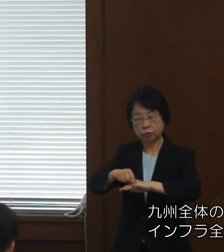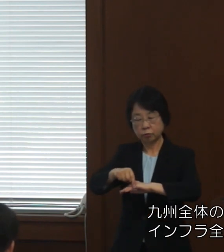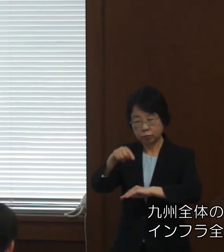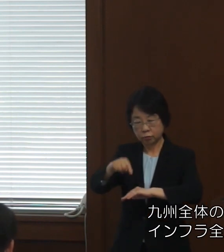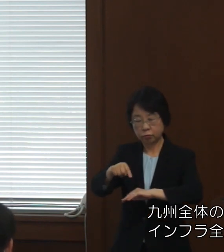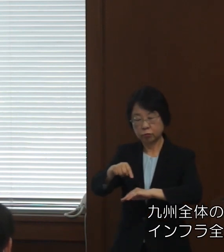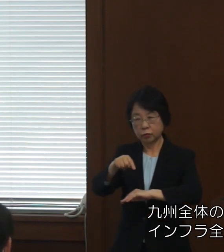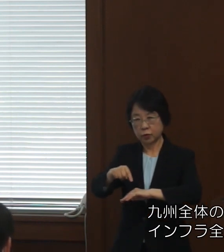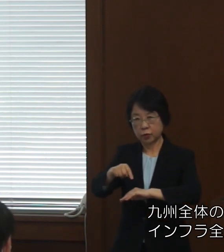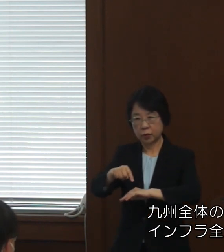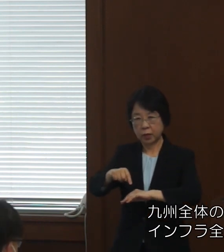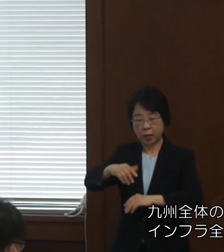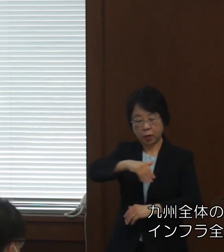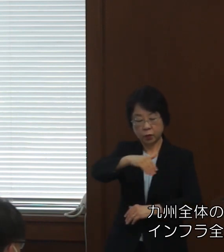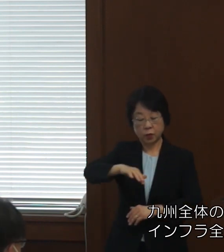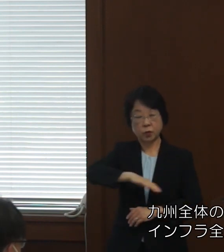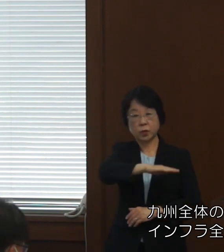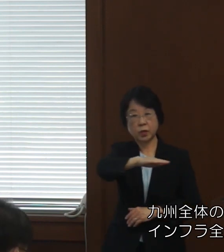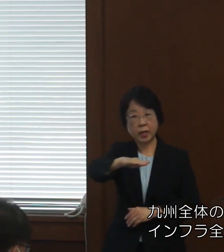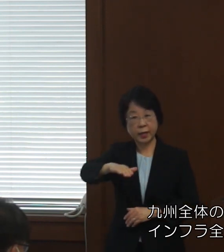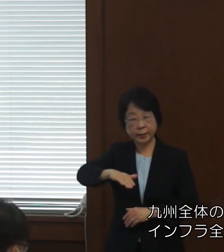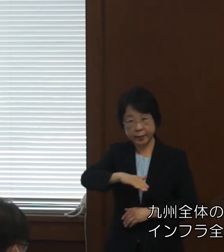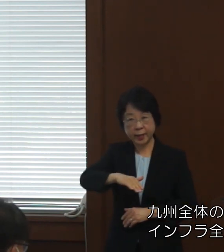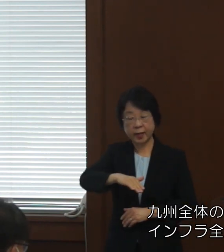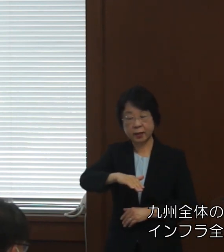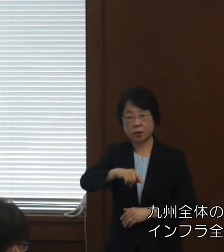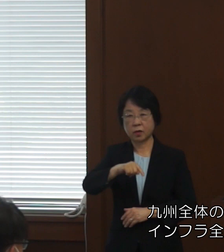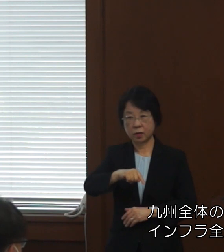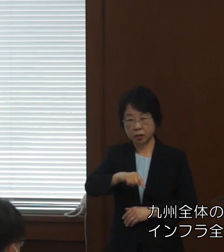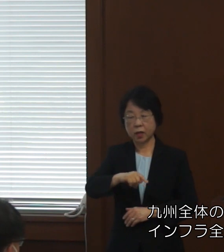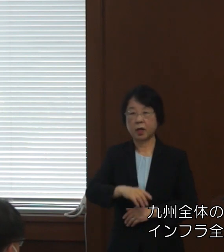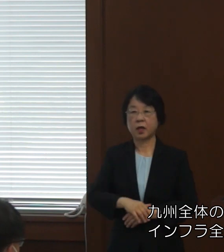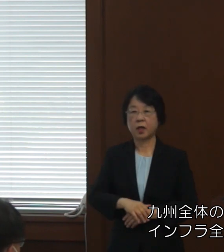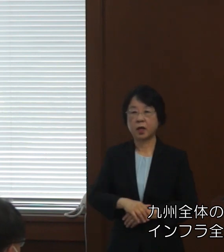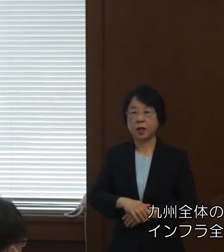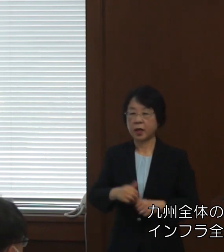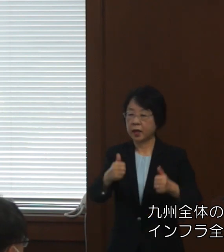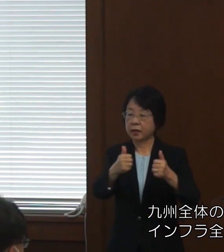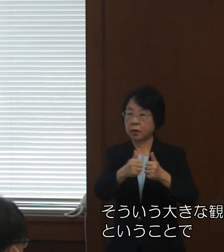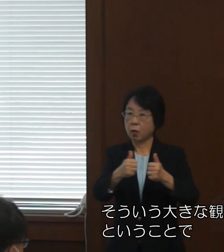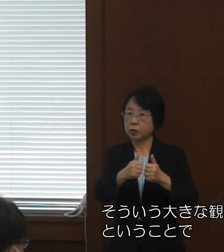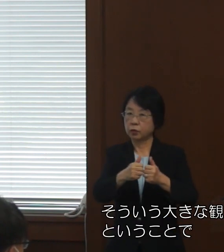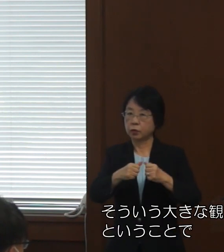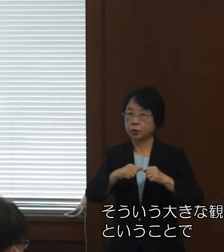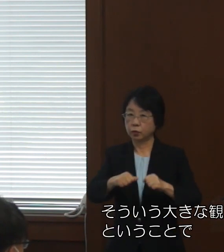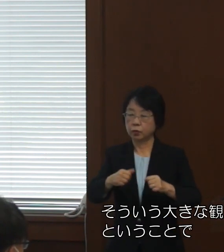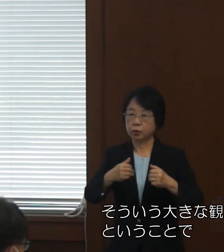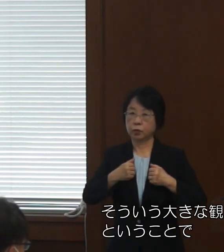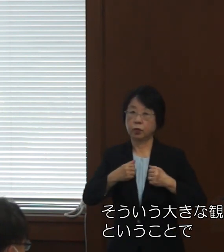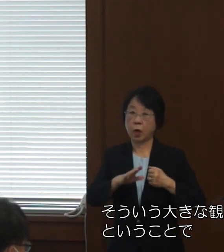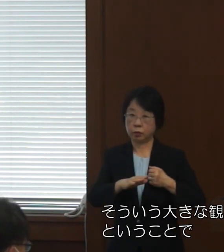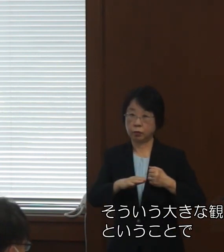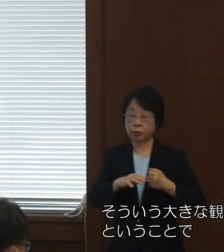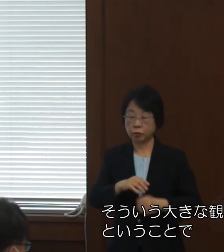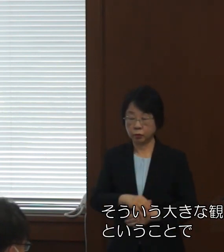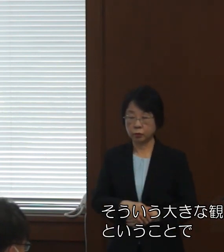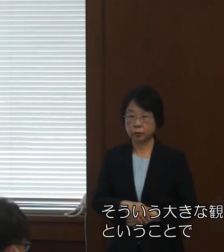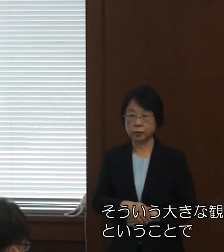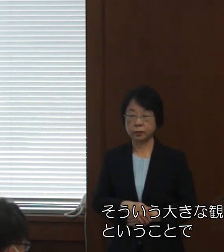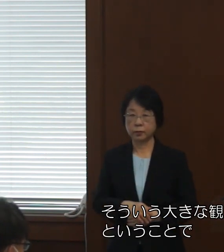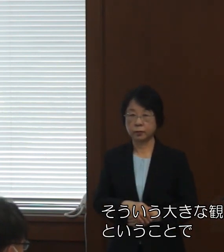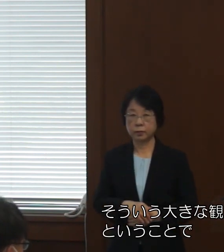の空港とか港湾とかインフラ全体で議論をすべきでそういう大きな観点から